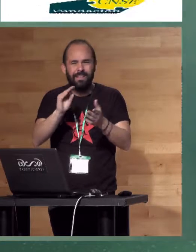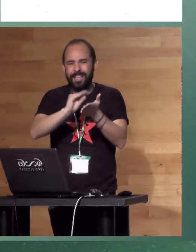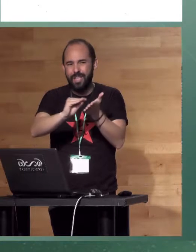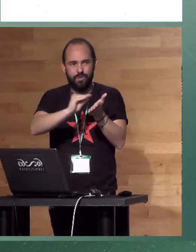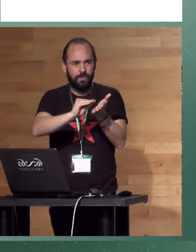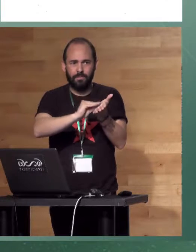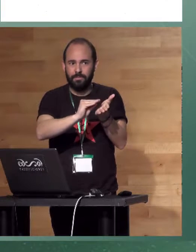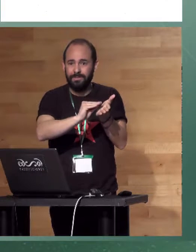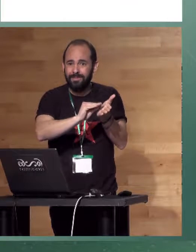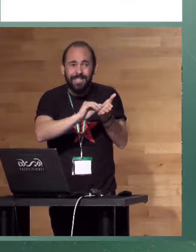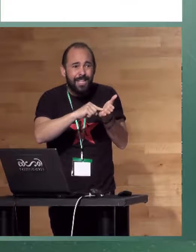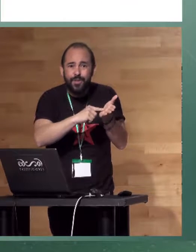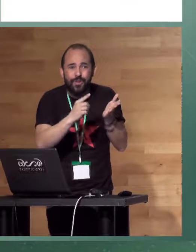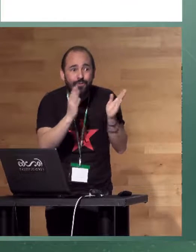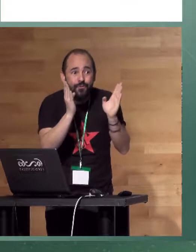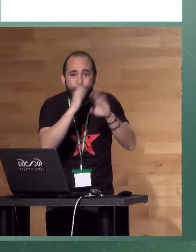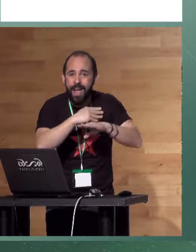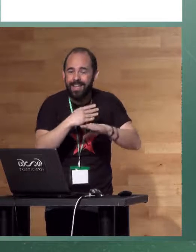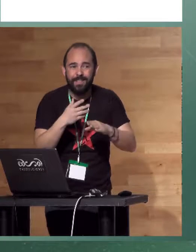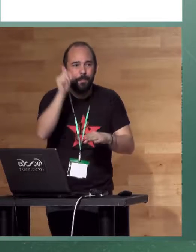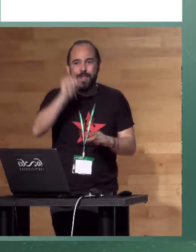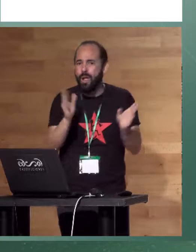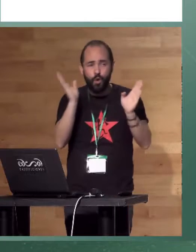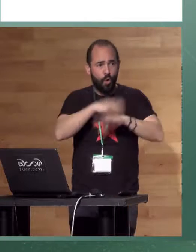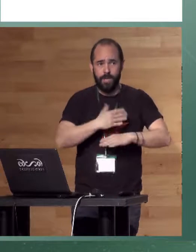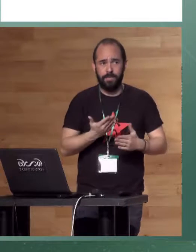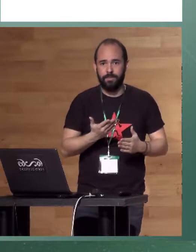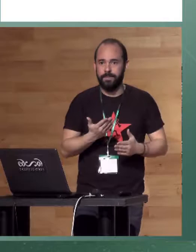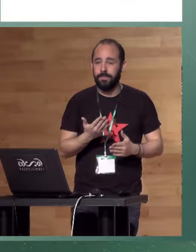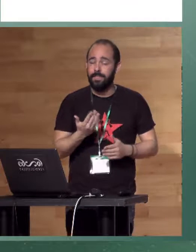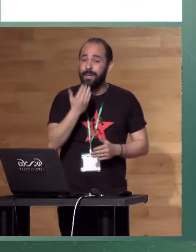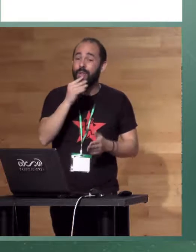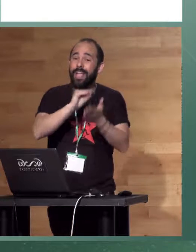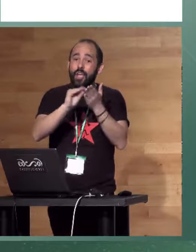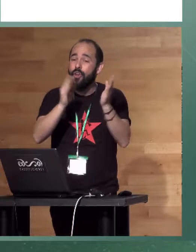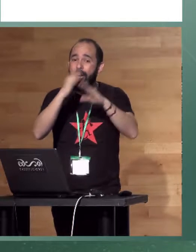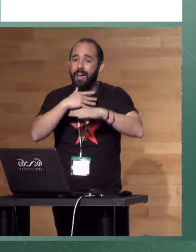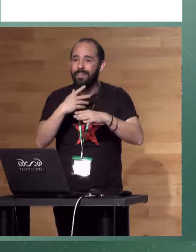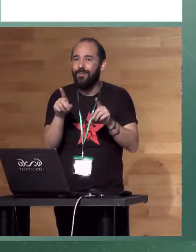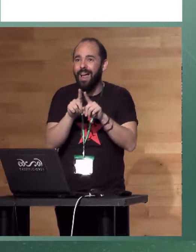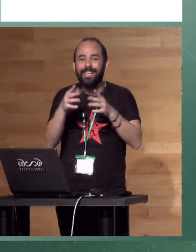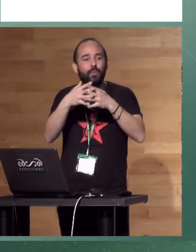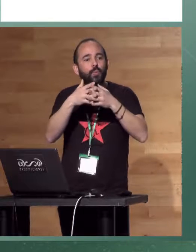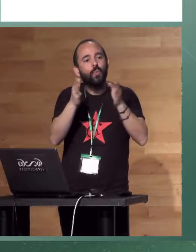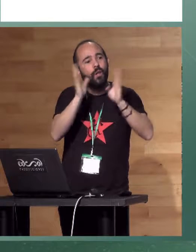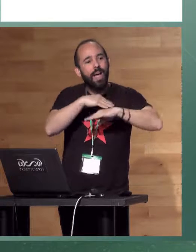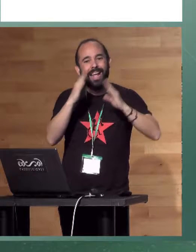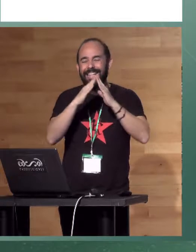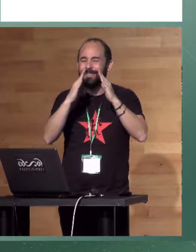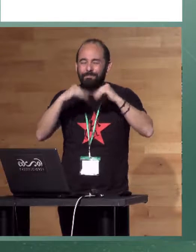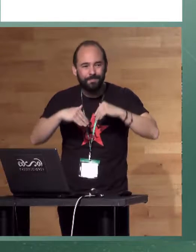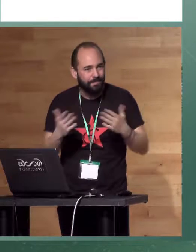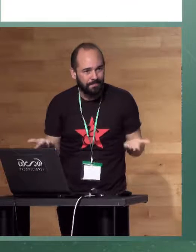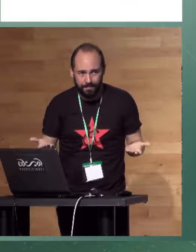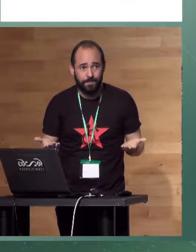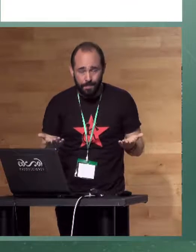actores. No, lo primero es el guión. Si no hay guión, no hay película. Si no hay guión, no